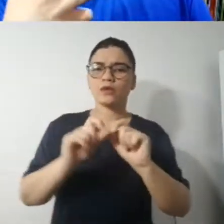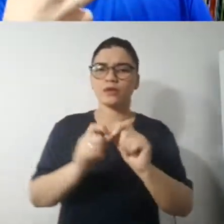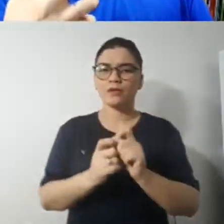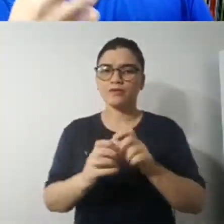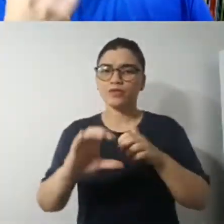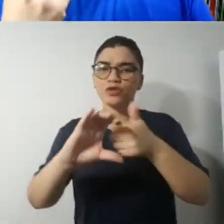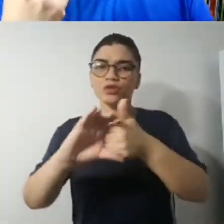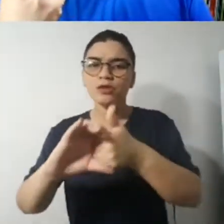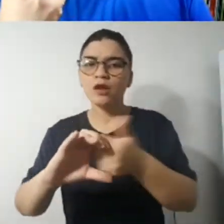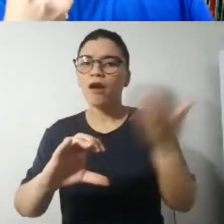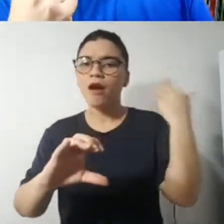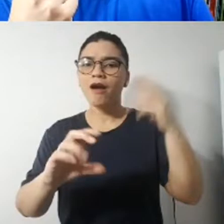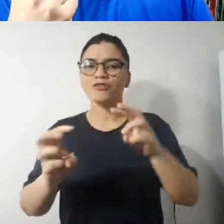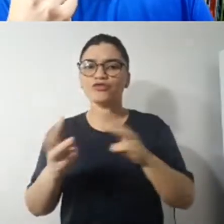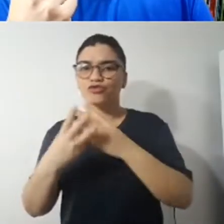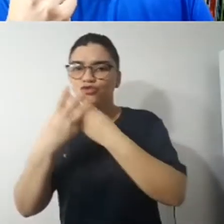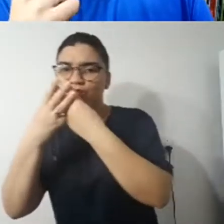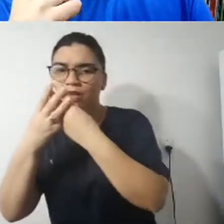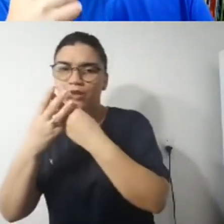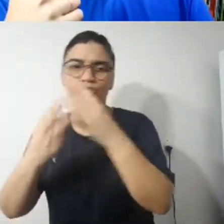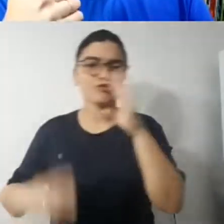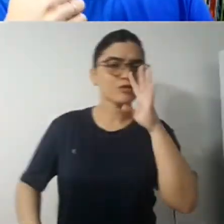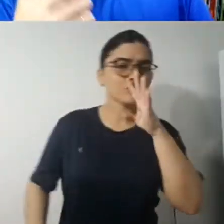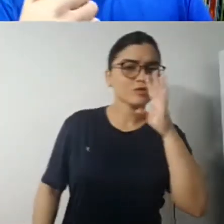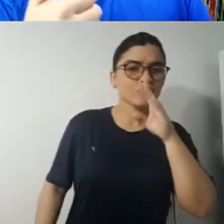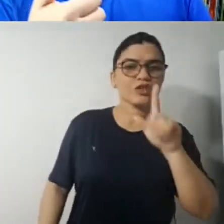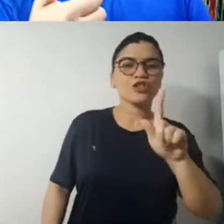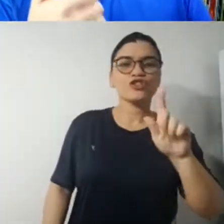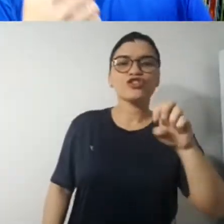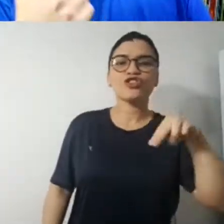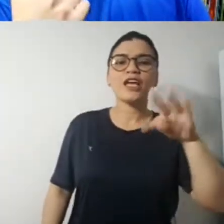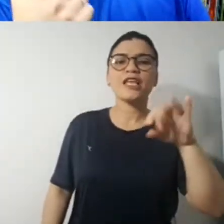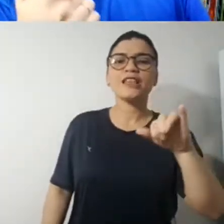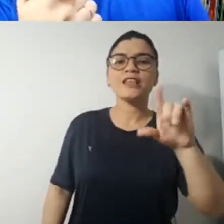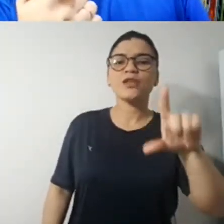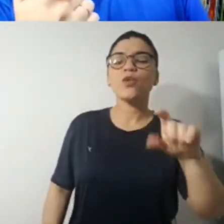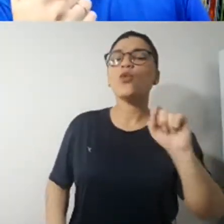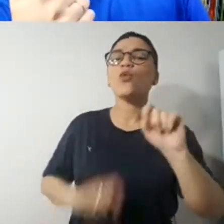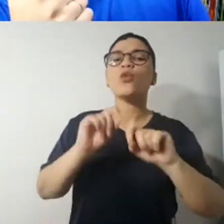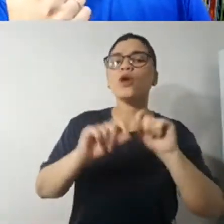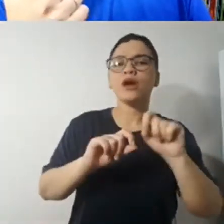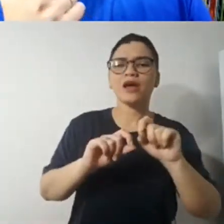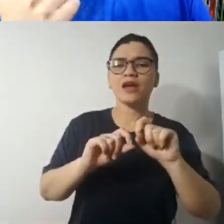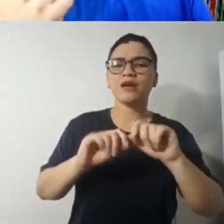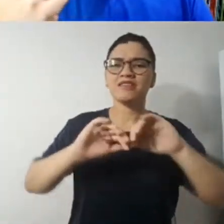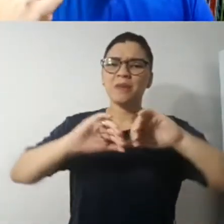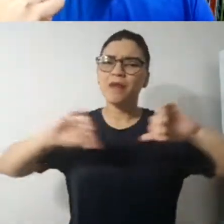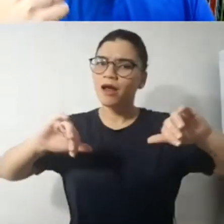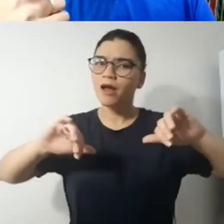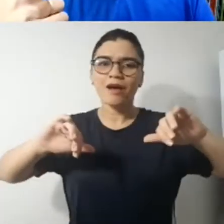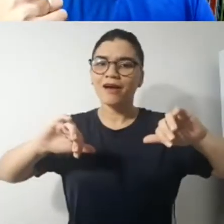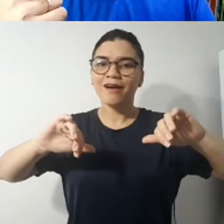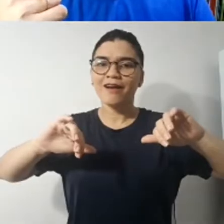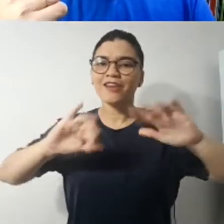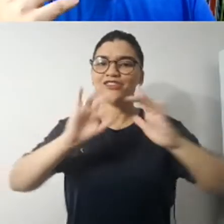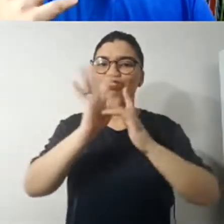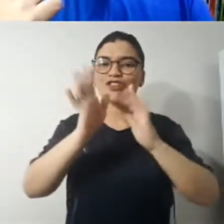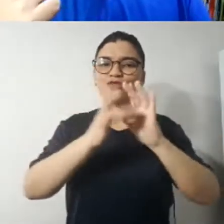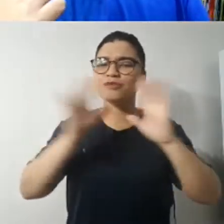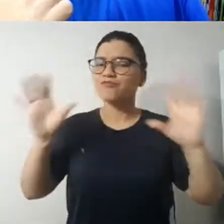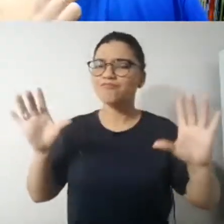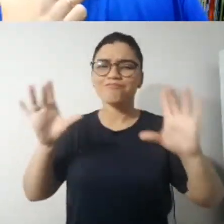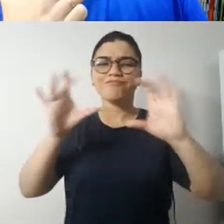para si um único povo, de todas as línguas, raças, de todas as nações, todos